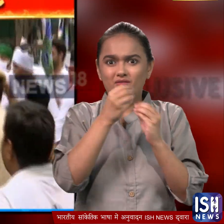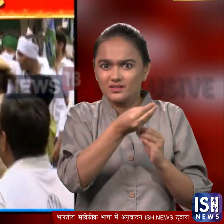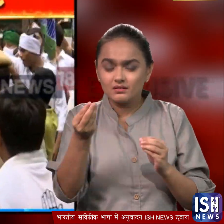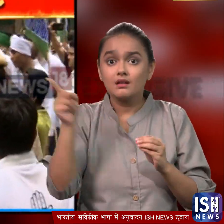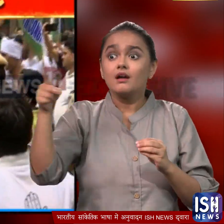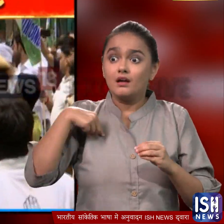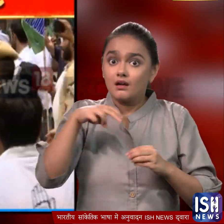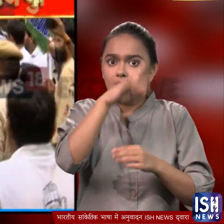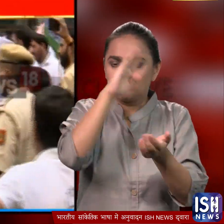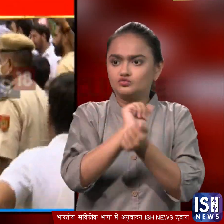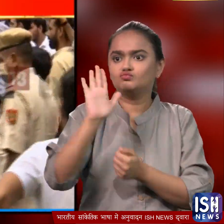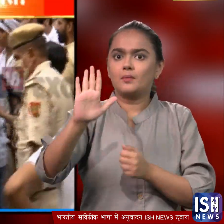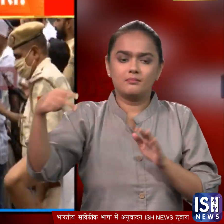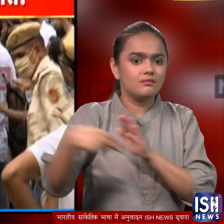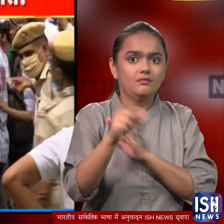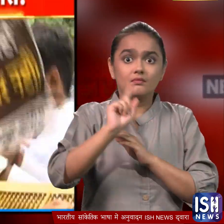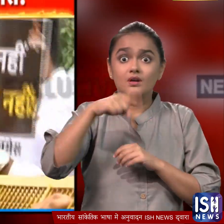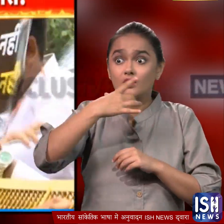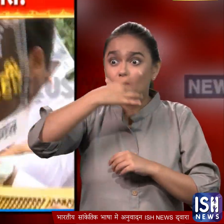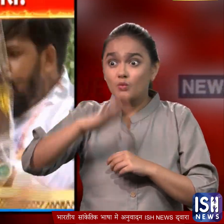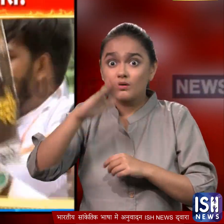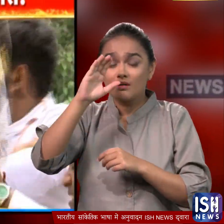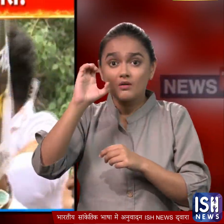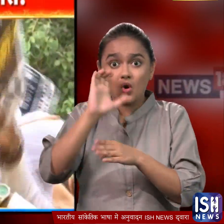गए, लेकिन वहां तैनात पुलिस ने उन्हें आगे बढ़ने से रोक दिया,